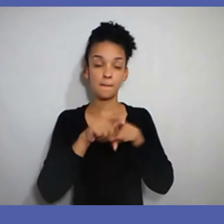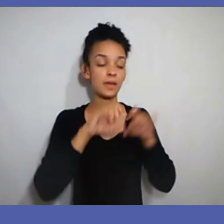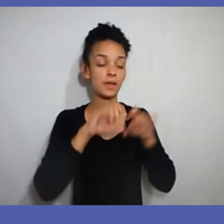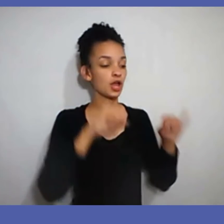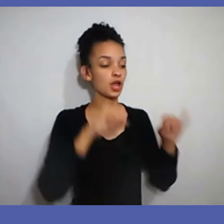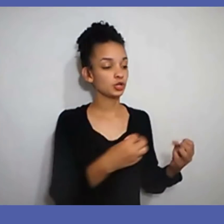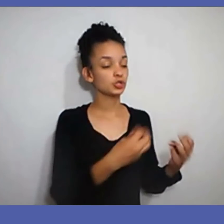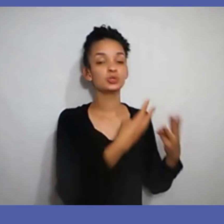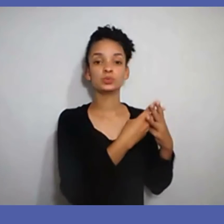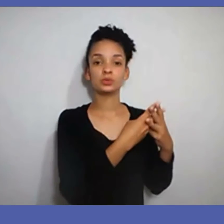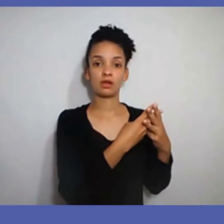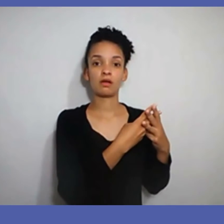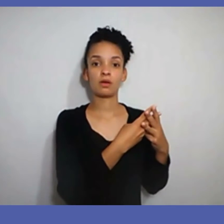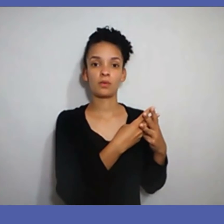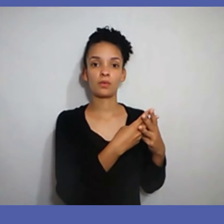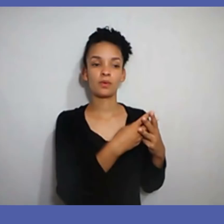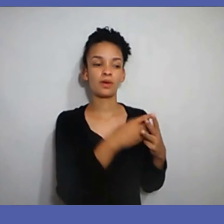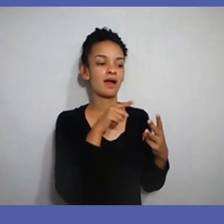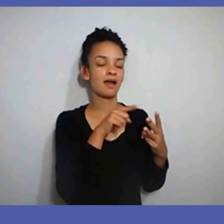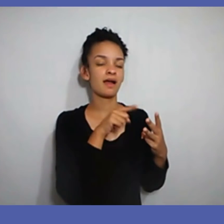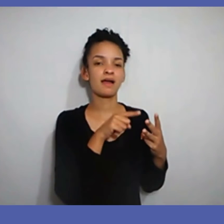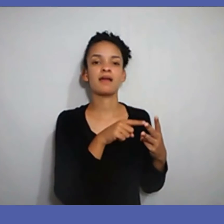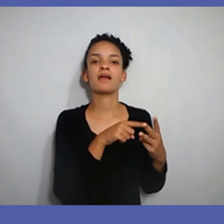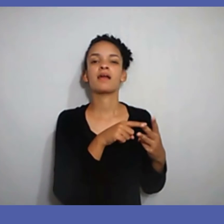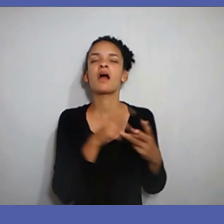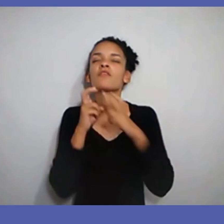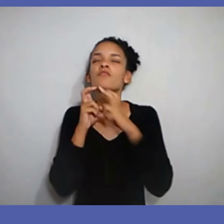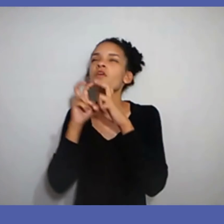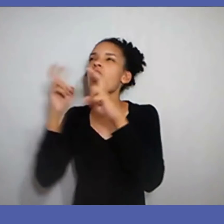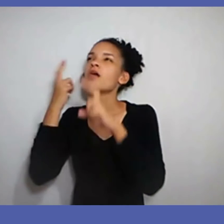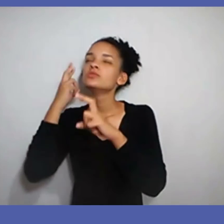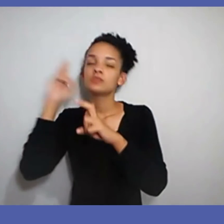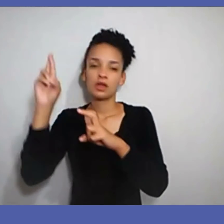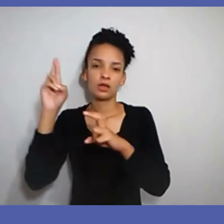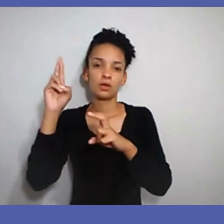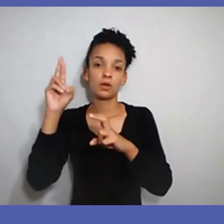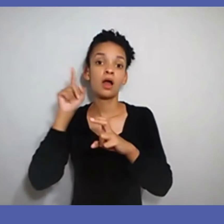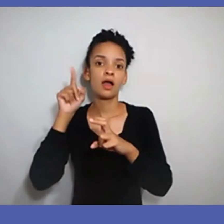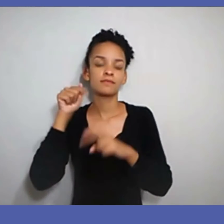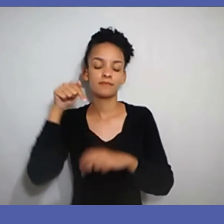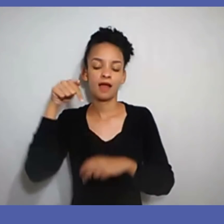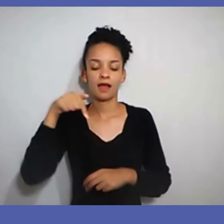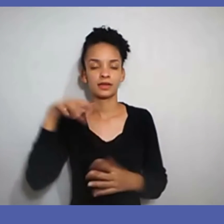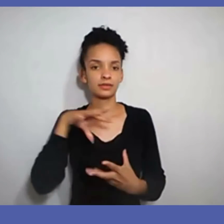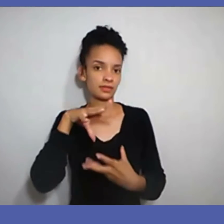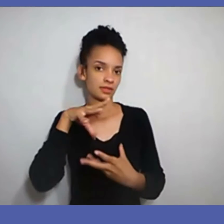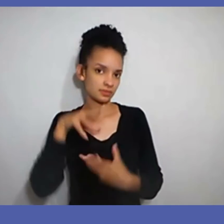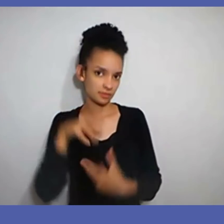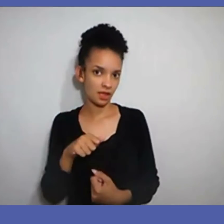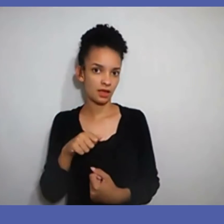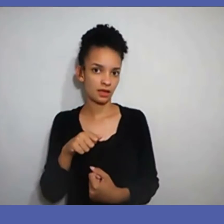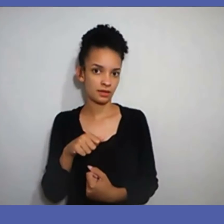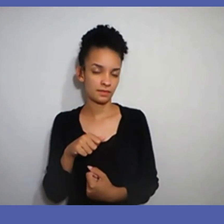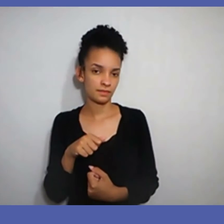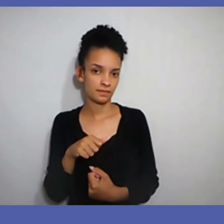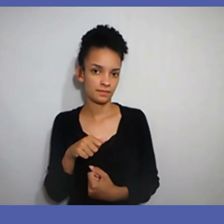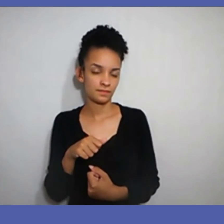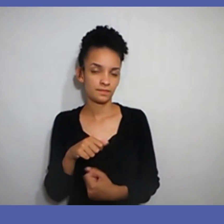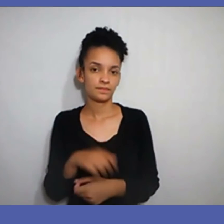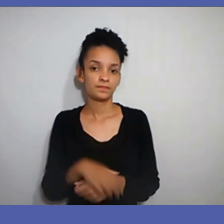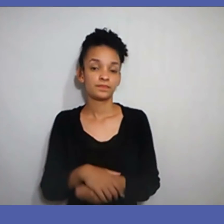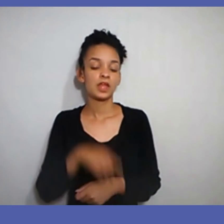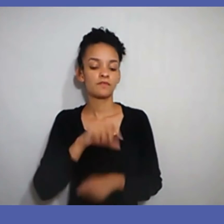eles estarão na parte terrena do milênio. Eles serão sacerdotes para ensinar as